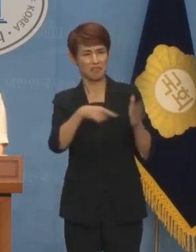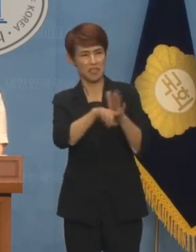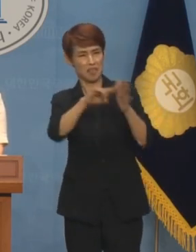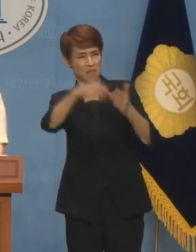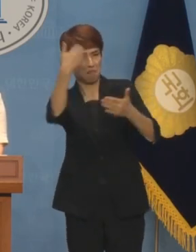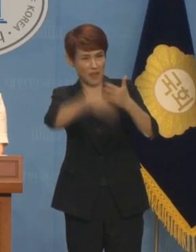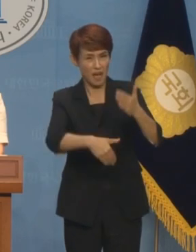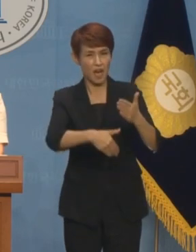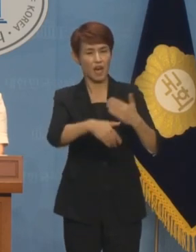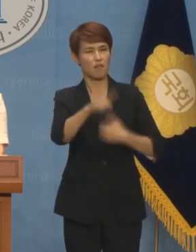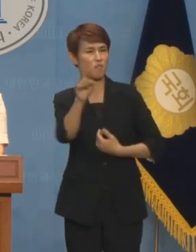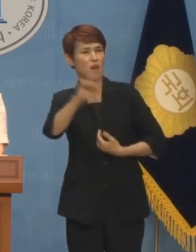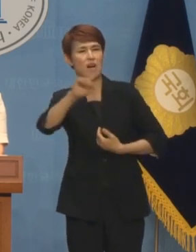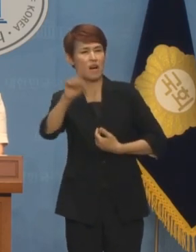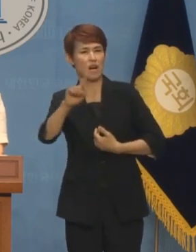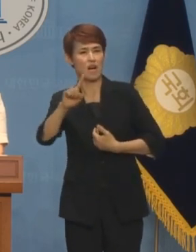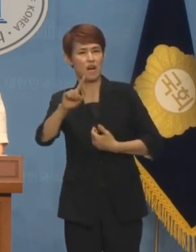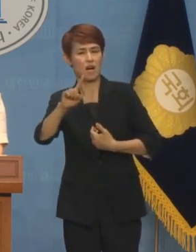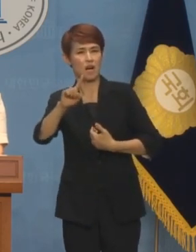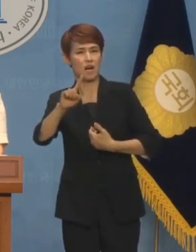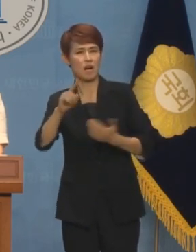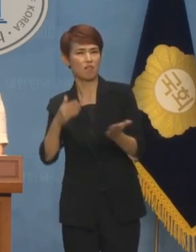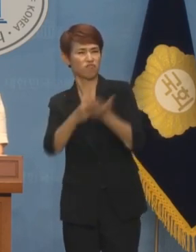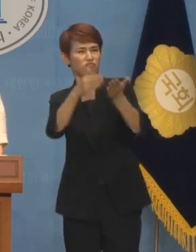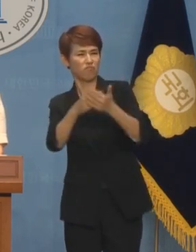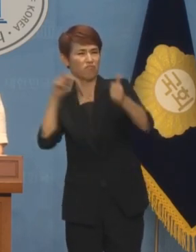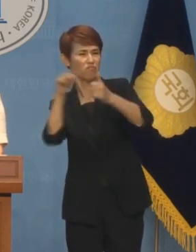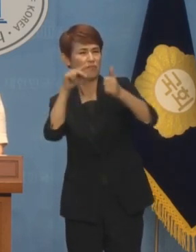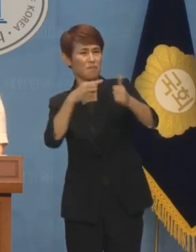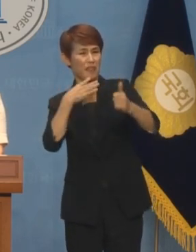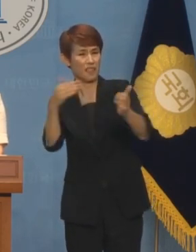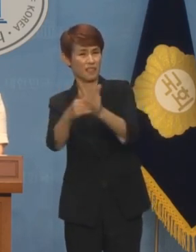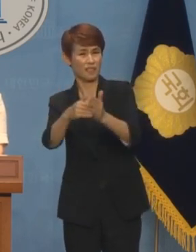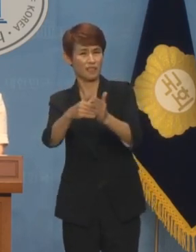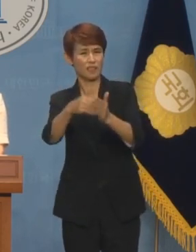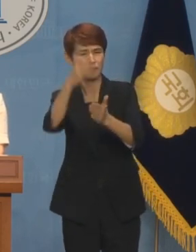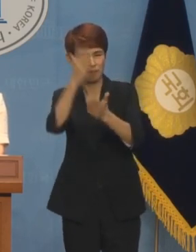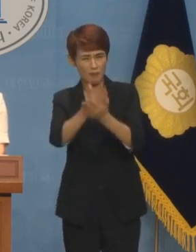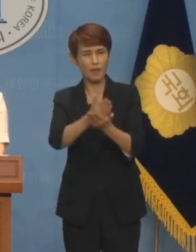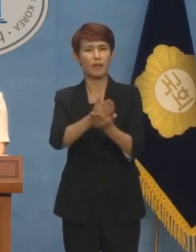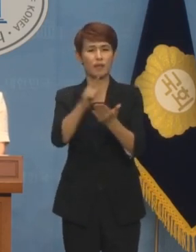적자 대안이 뭐냐와 같은 즉자적 비판을 넘어서야 한다는 말입니다.